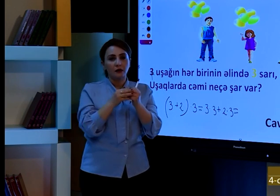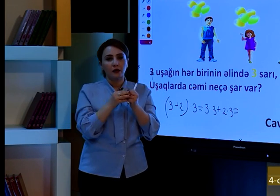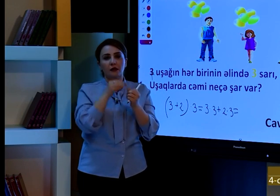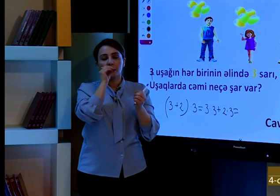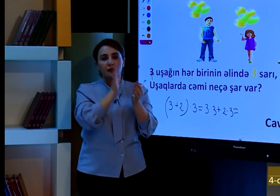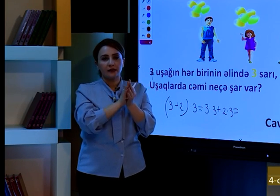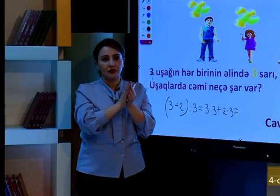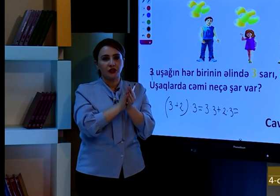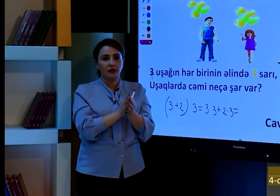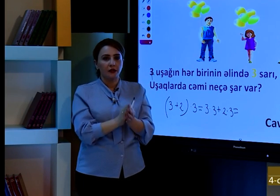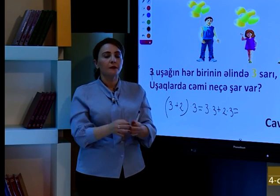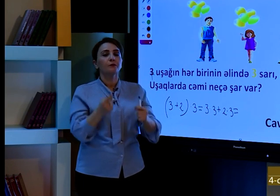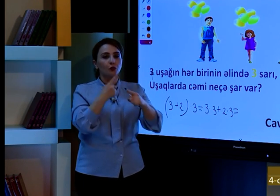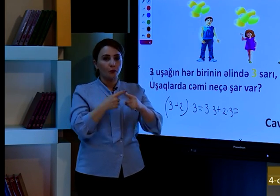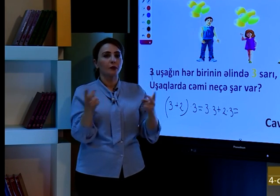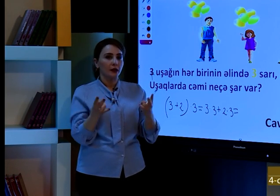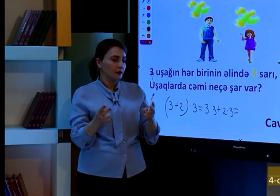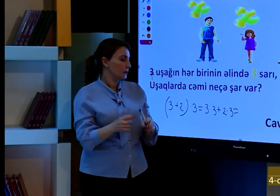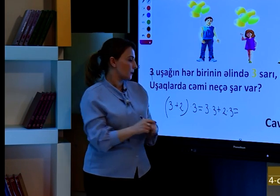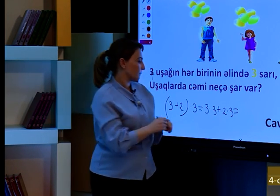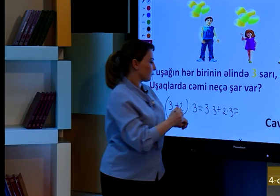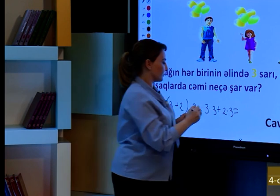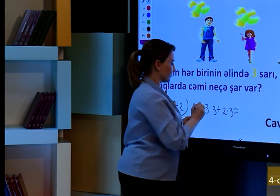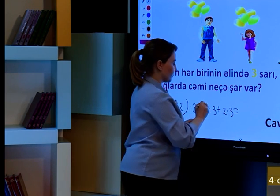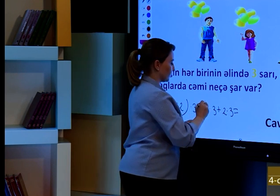alınan nəticəni toplamalıyıq.